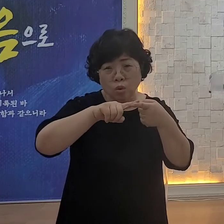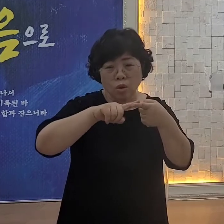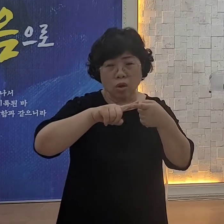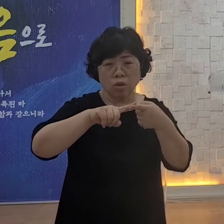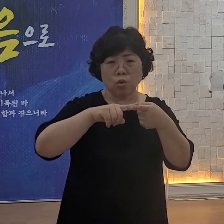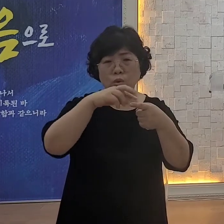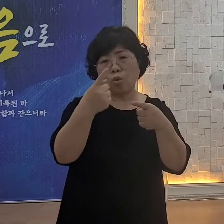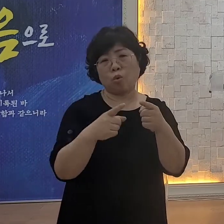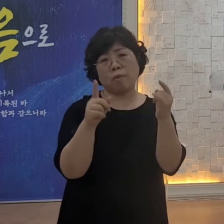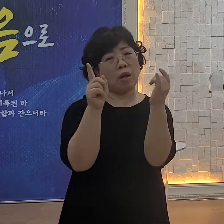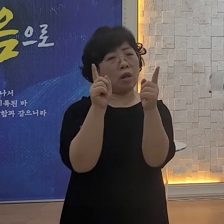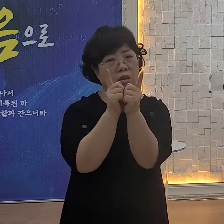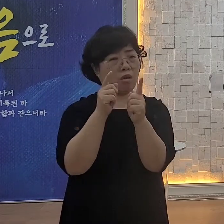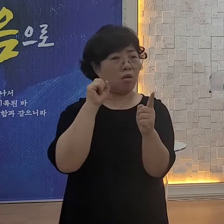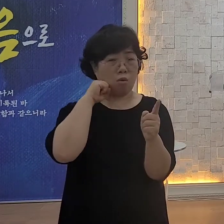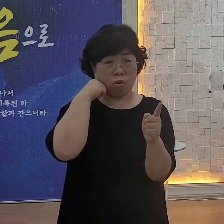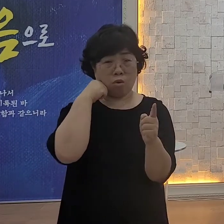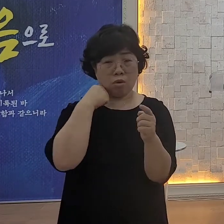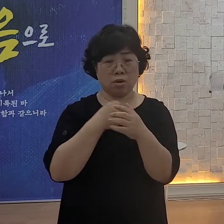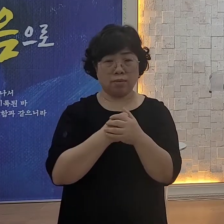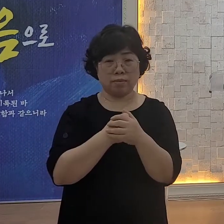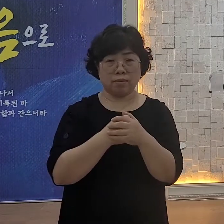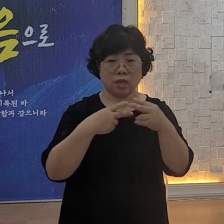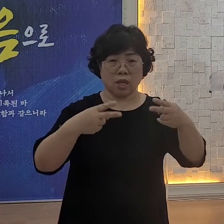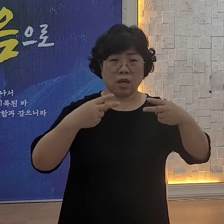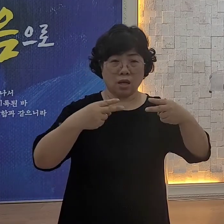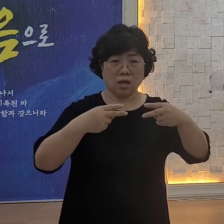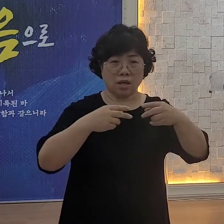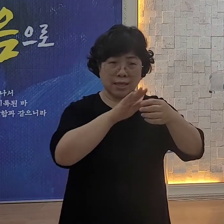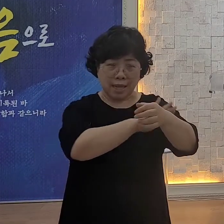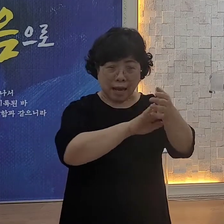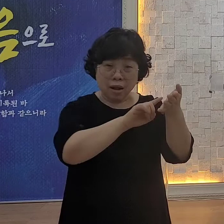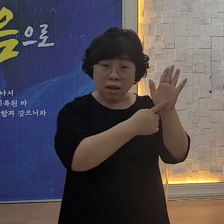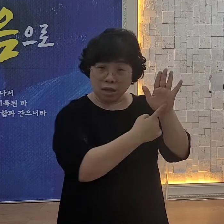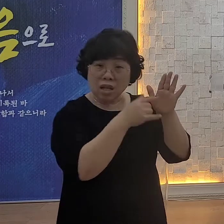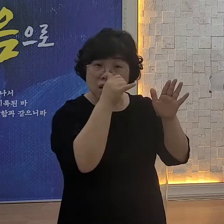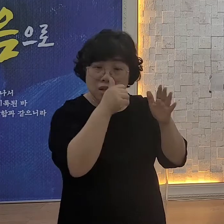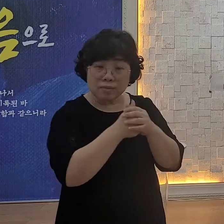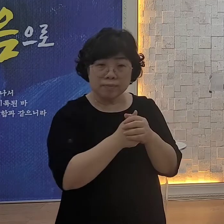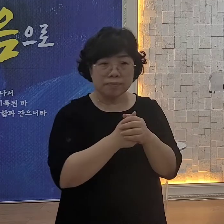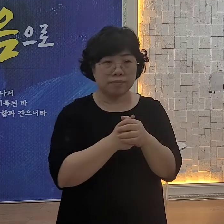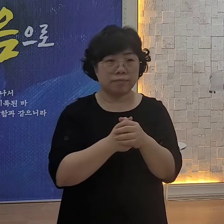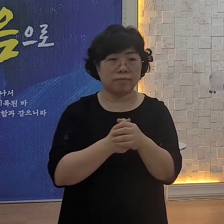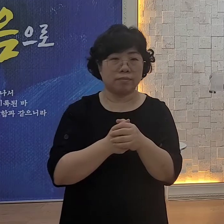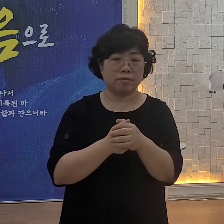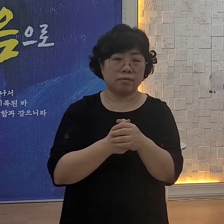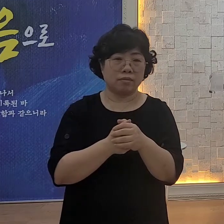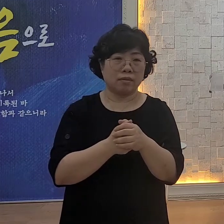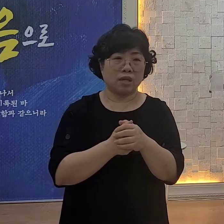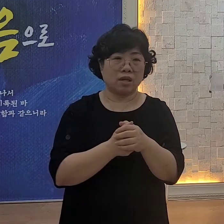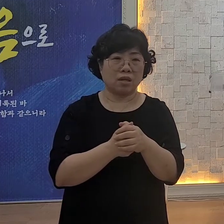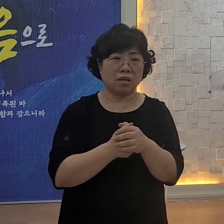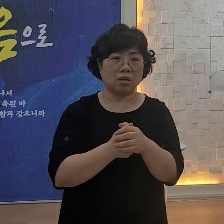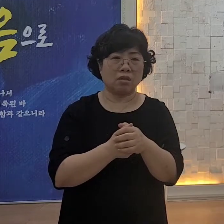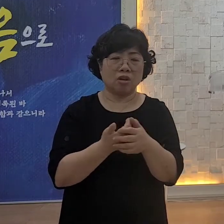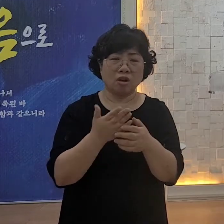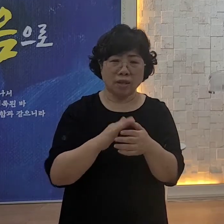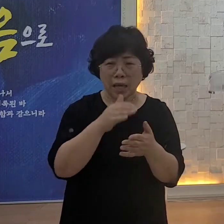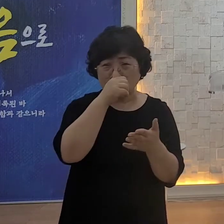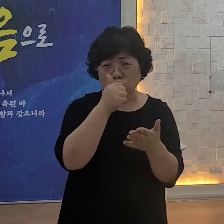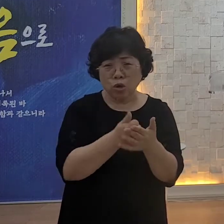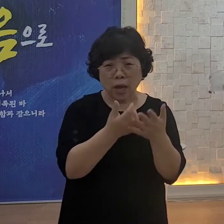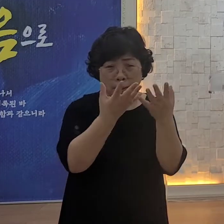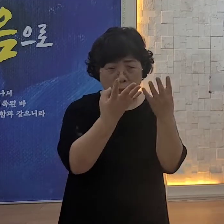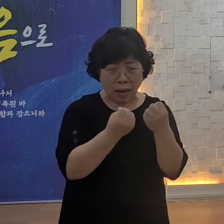예가 에스더서에 나온단 말이죠. 그러니까 이 구약시대는요, 이게 뿐만 아니라 이 우리 죄 많은 인간이 하나님